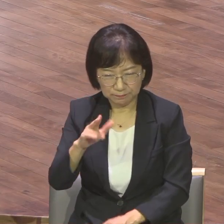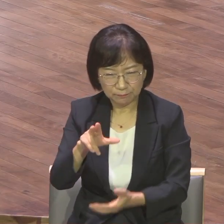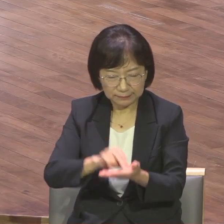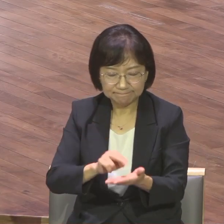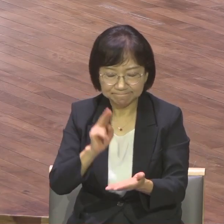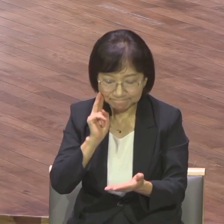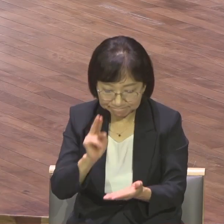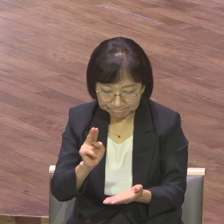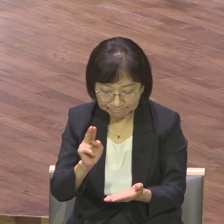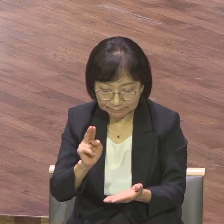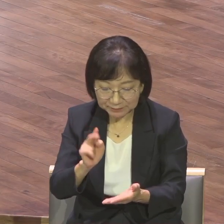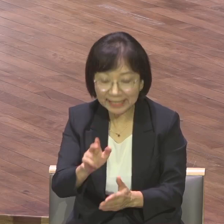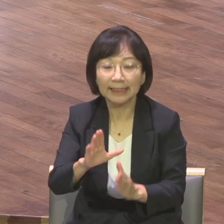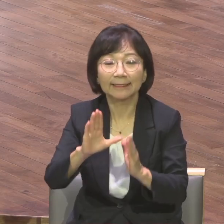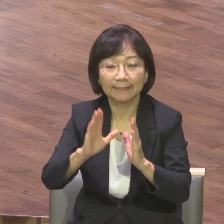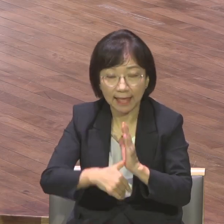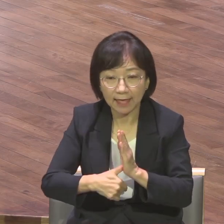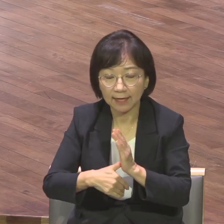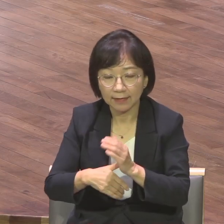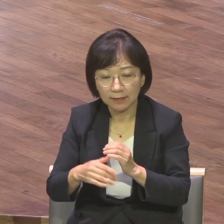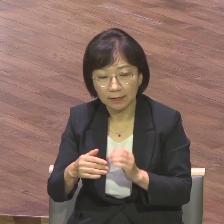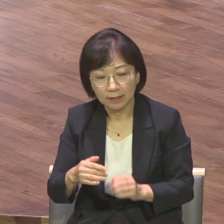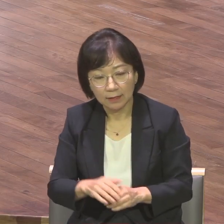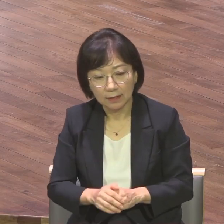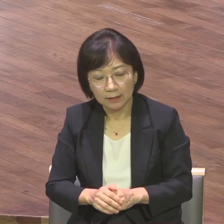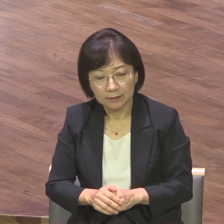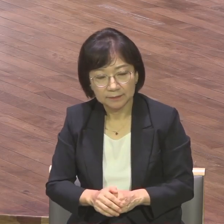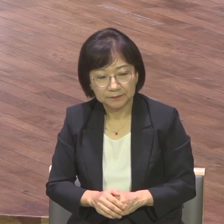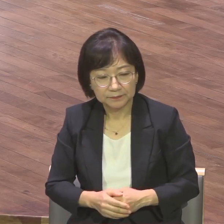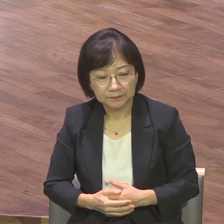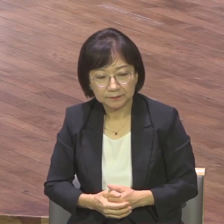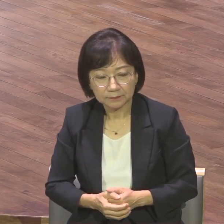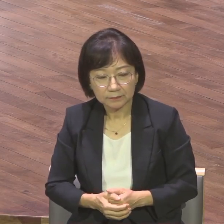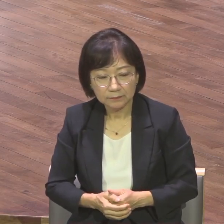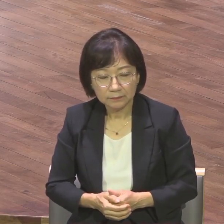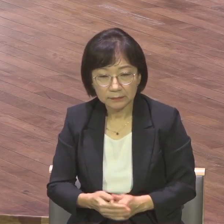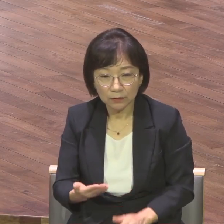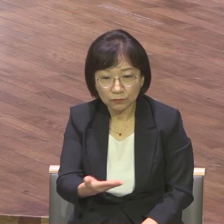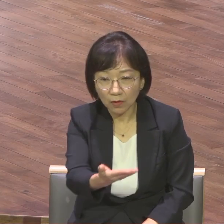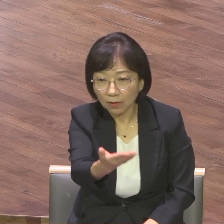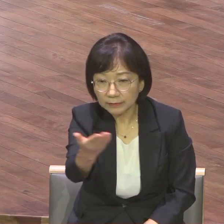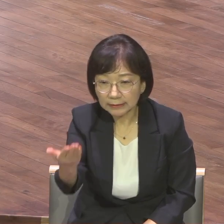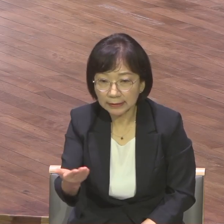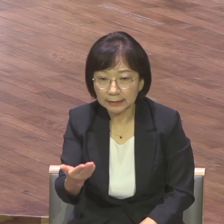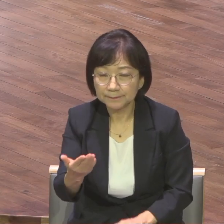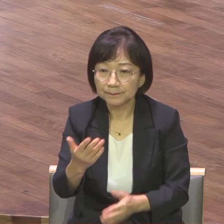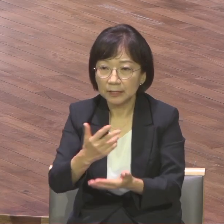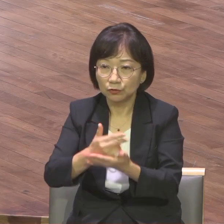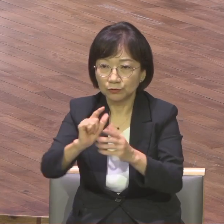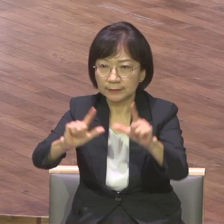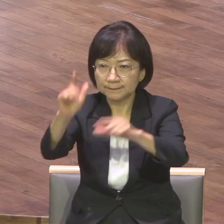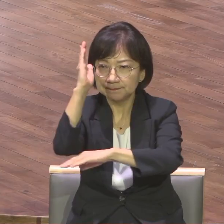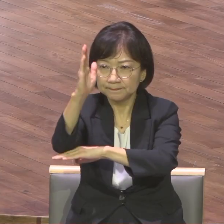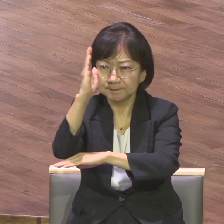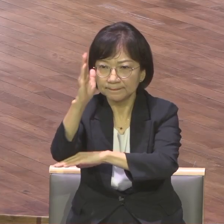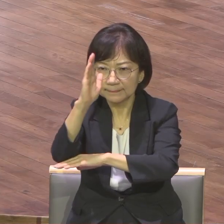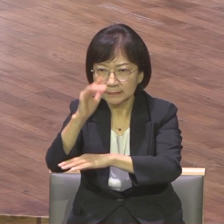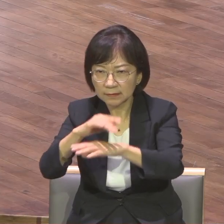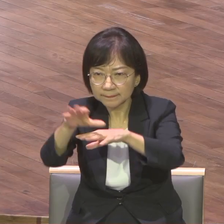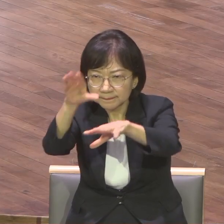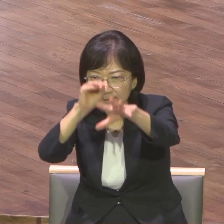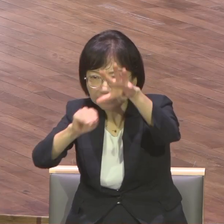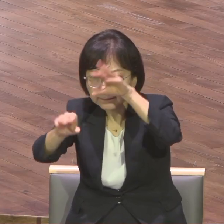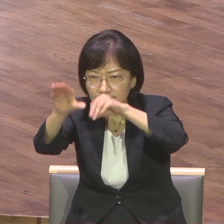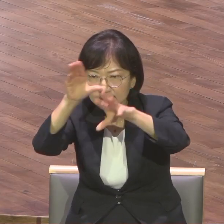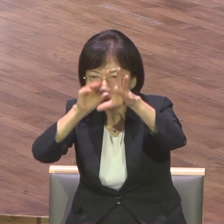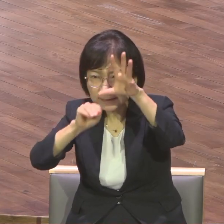이렇게 속이는 시대에 우리가 살고 있기 때문에 강단의 말씀을 온전히 붙잡고 영적으로